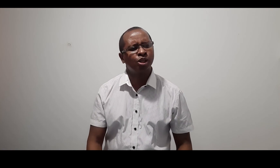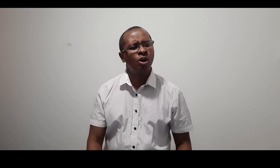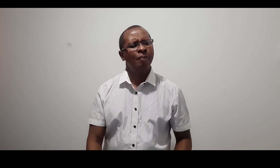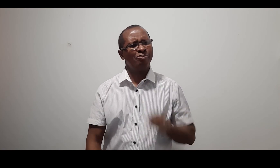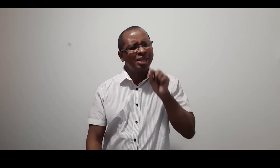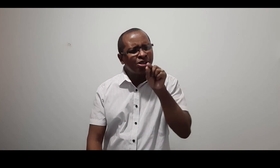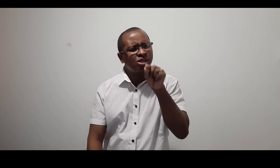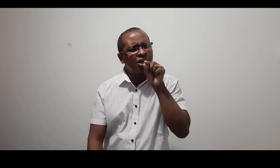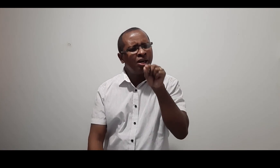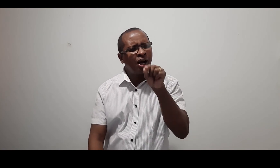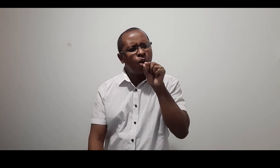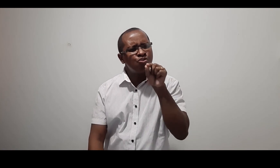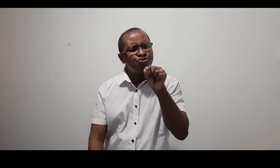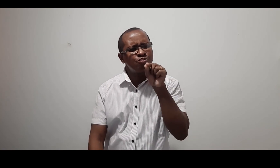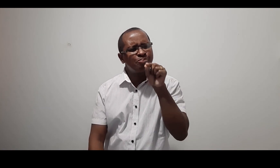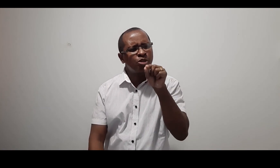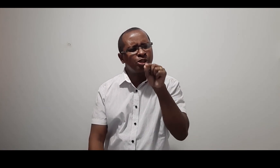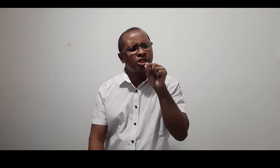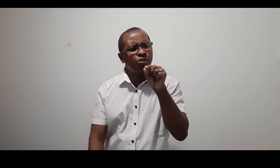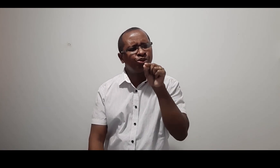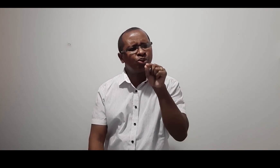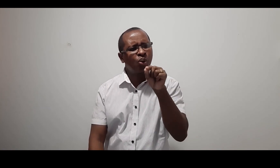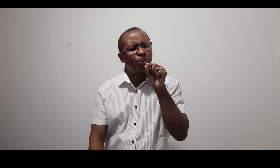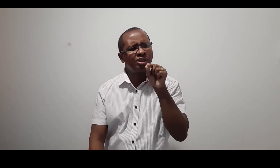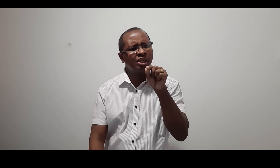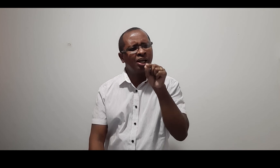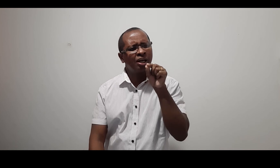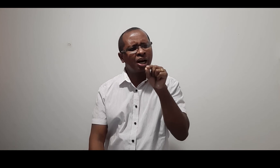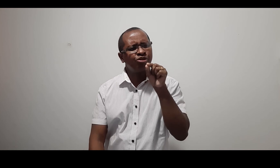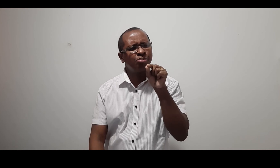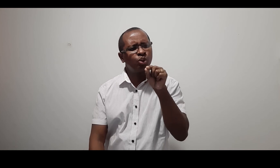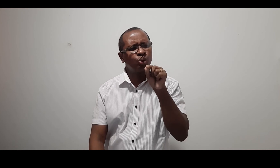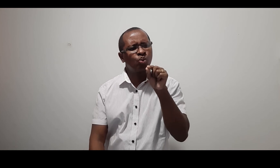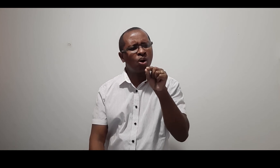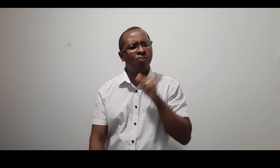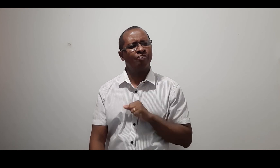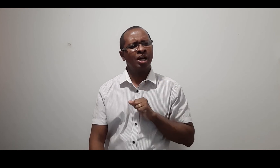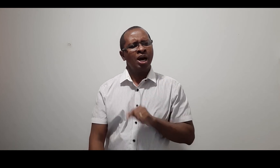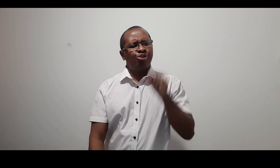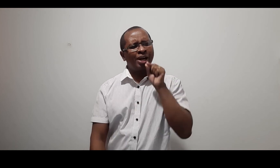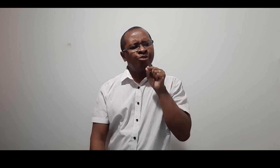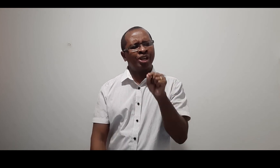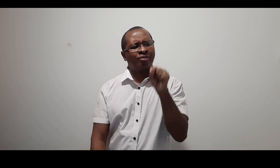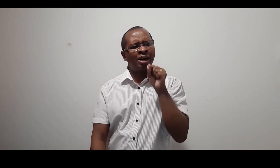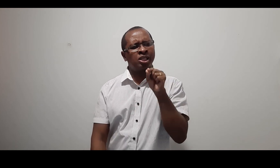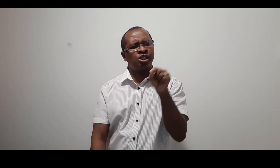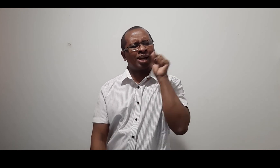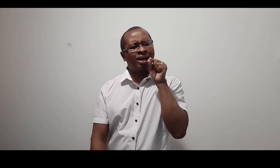ianao. Miasa ao amin'ny fo, mibisibisika amin'ny fo ao izy, raha fo malotony ao. Fa raha ny fiadanan'i Kristy, raha